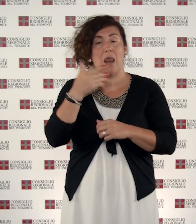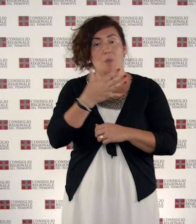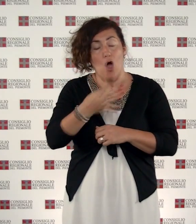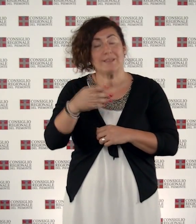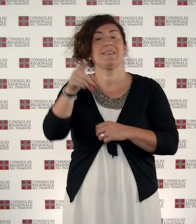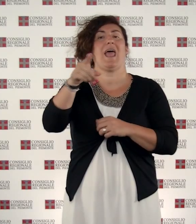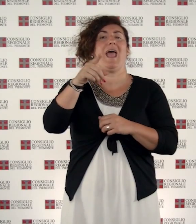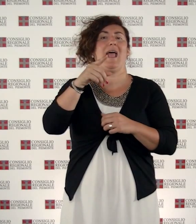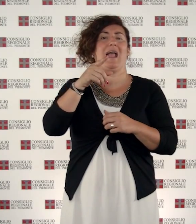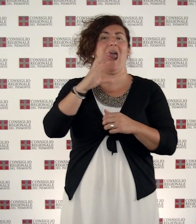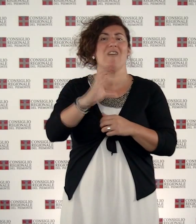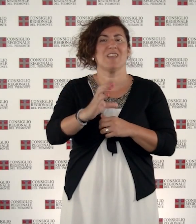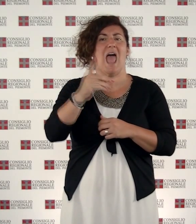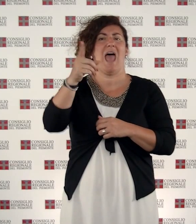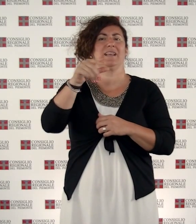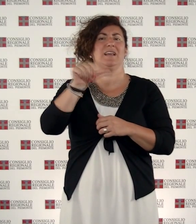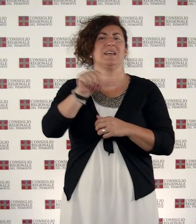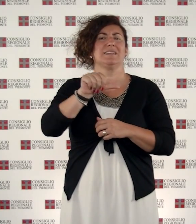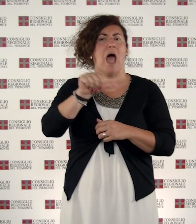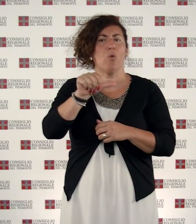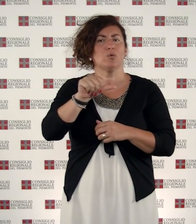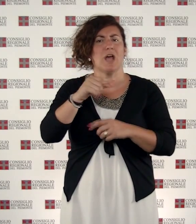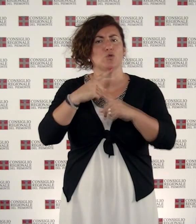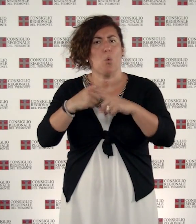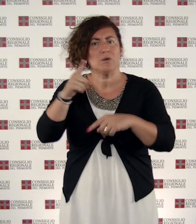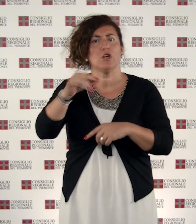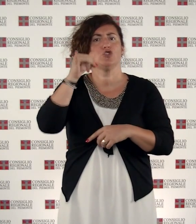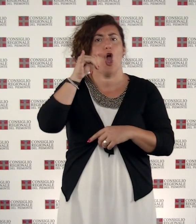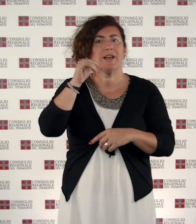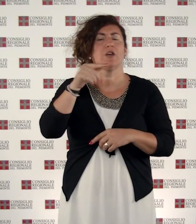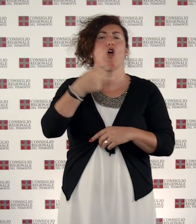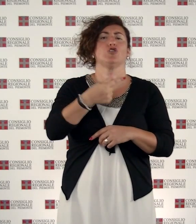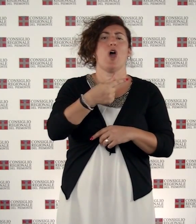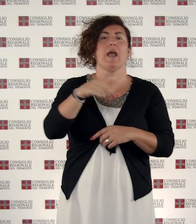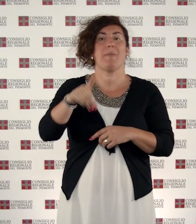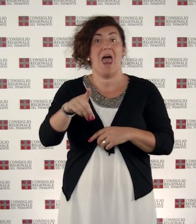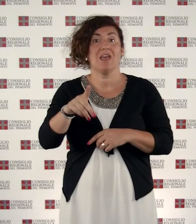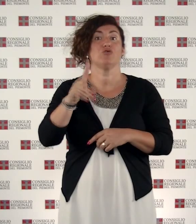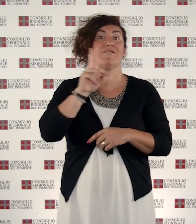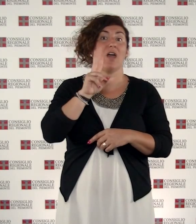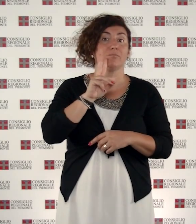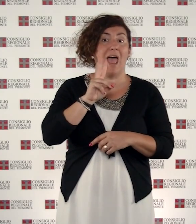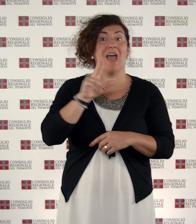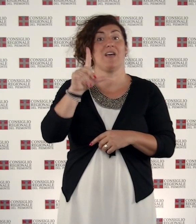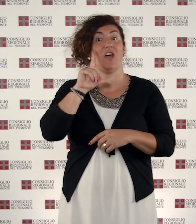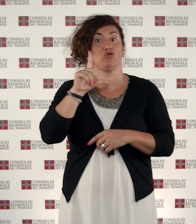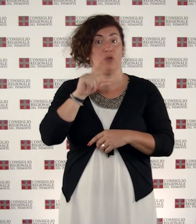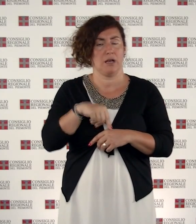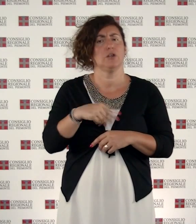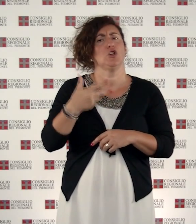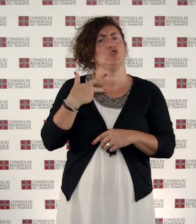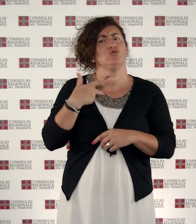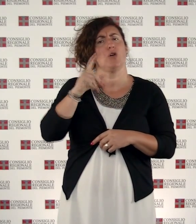prali salse dools sestri are torino torre pellice verbania e vercelli altri comuni potranno presentare richiesta